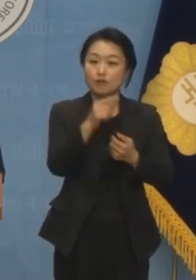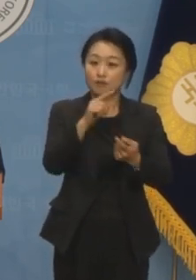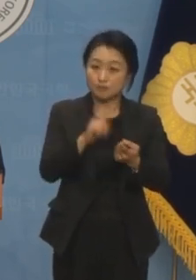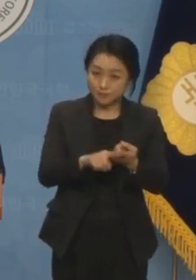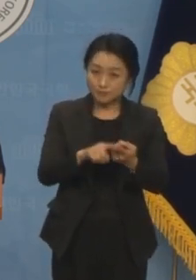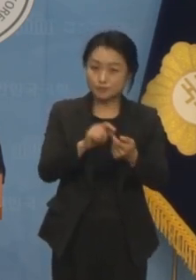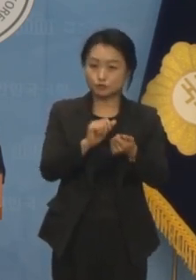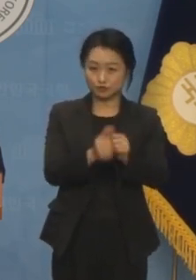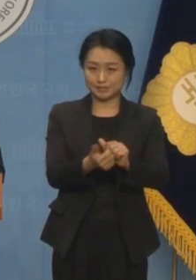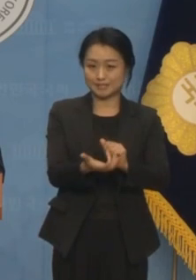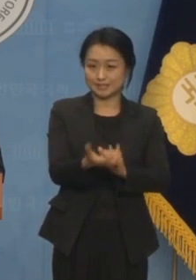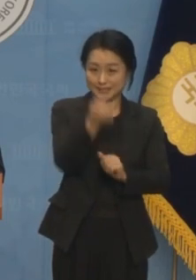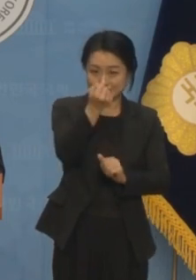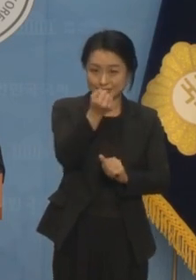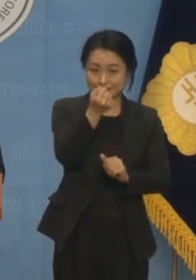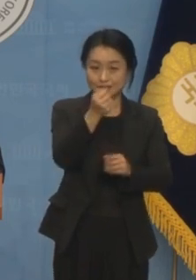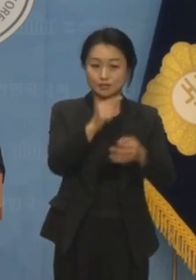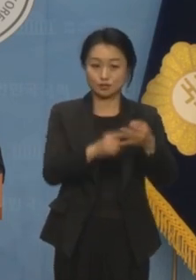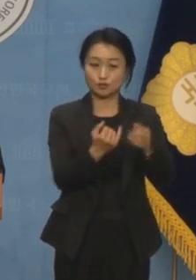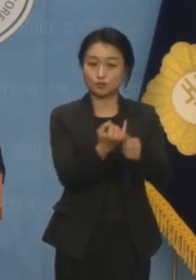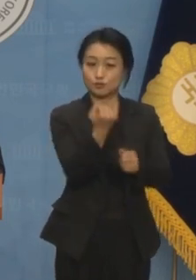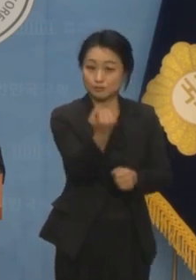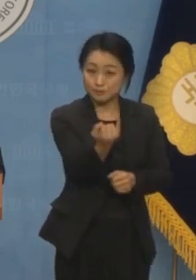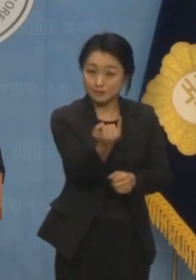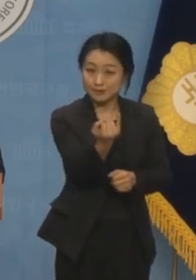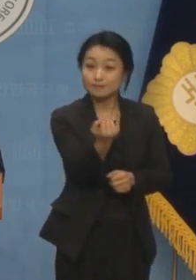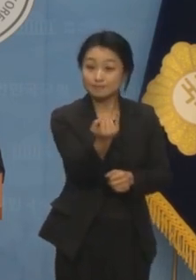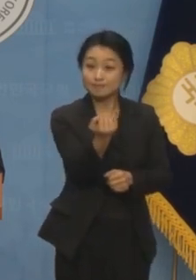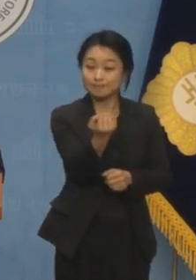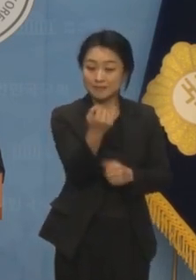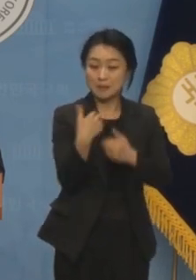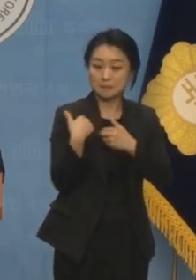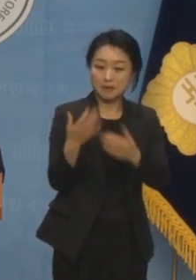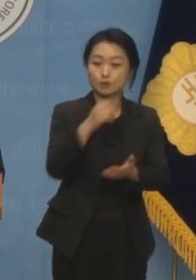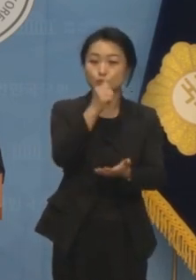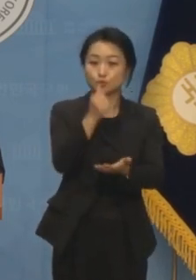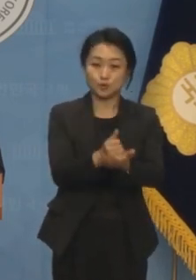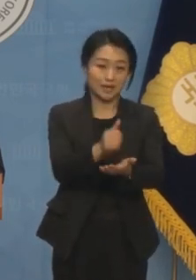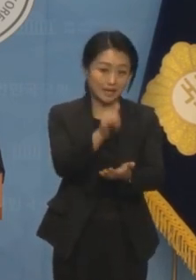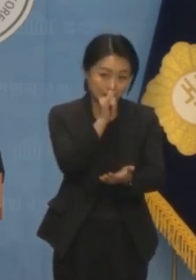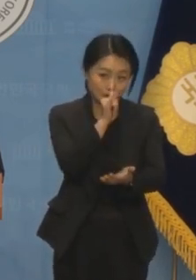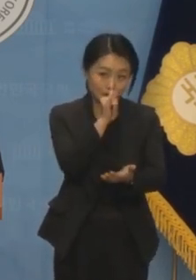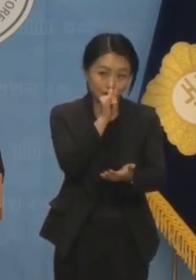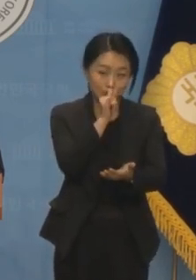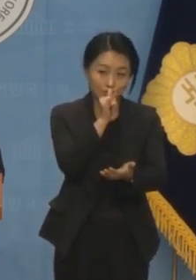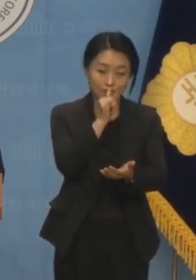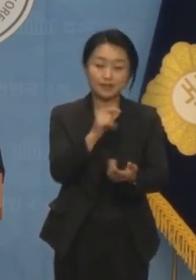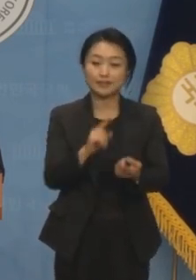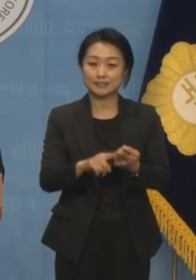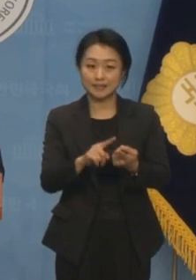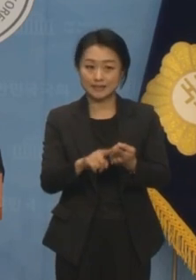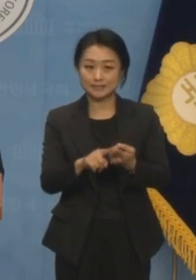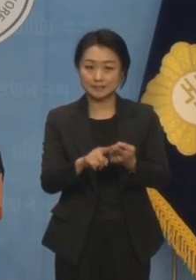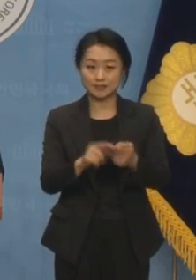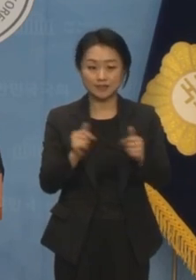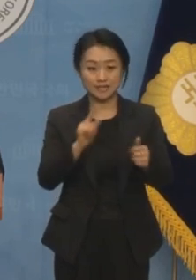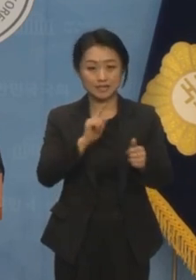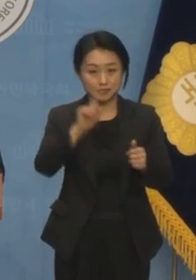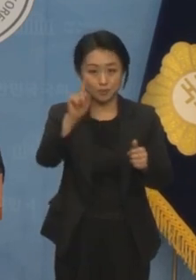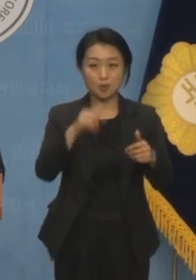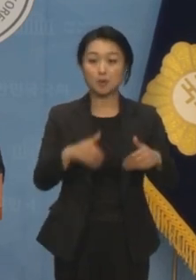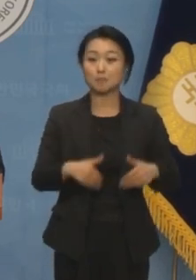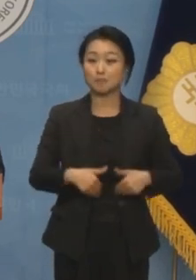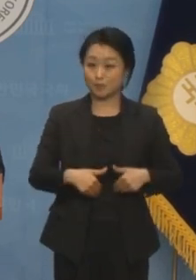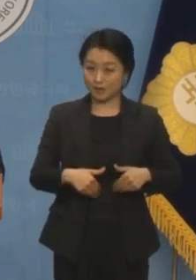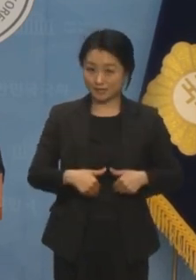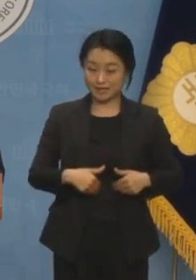확인된 김건희 여사도 방조 혐의를 적용해 기소해야 한다는 주장이 힘을 얻을 것으로